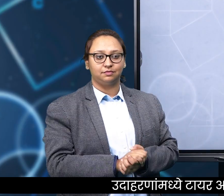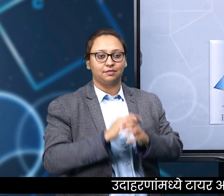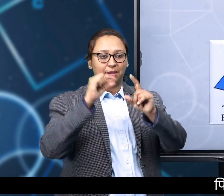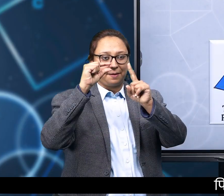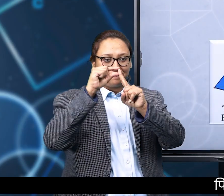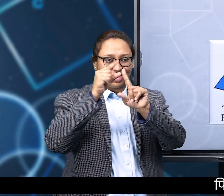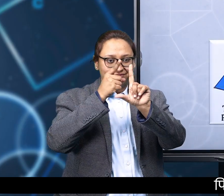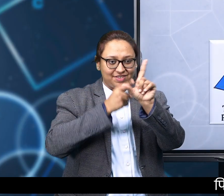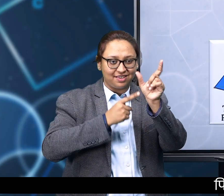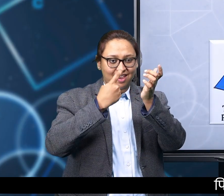पिरॅमिड.